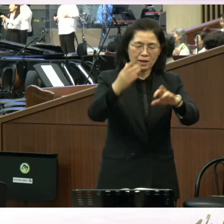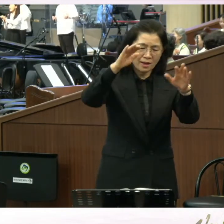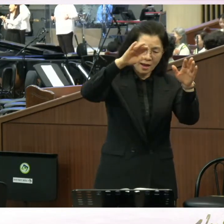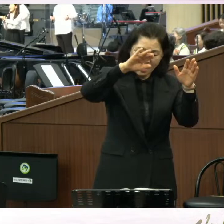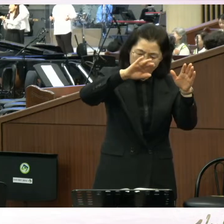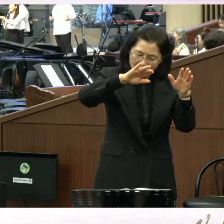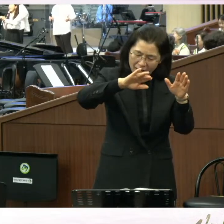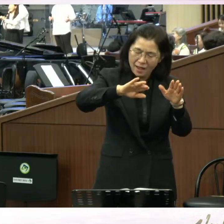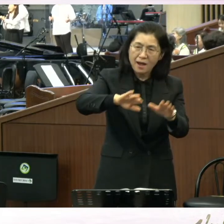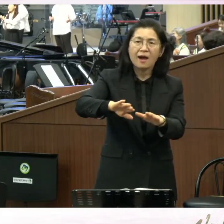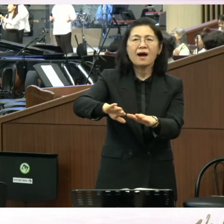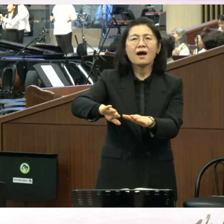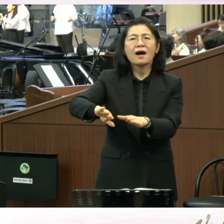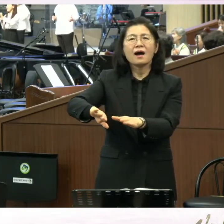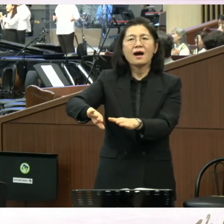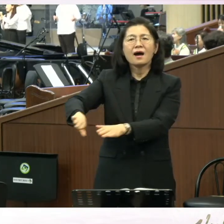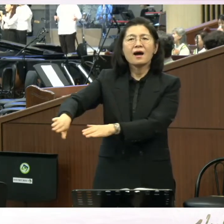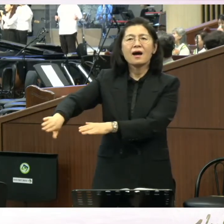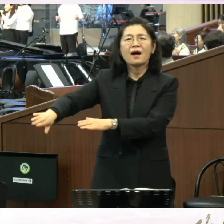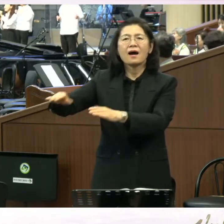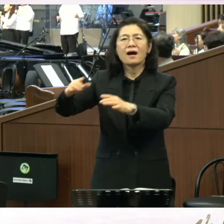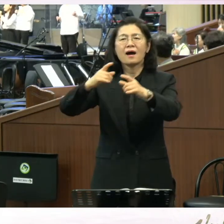양심동물보다